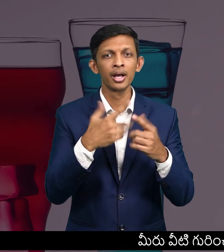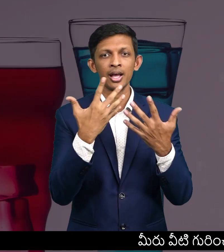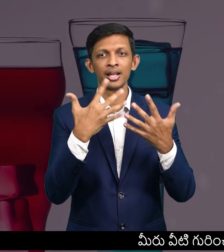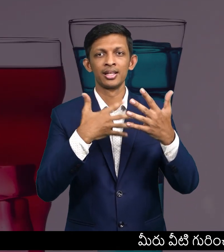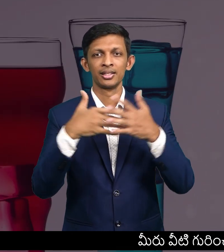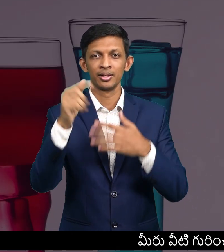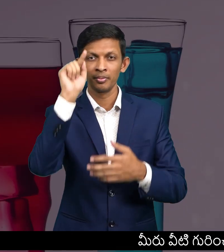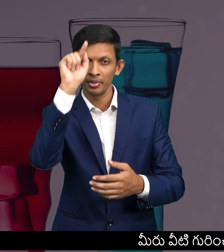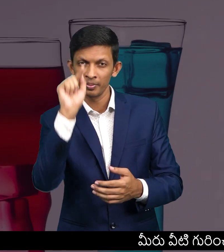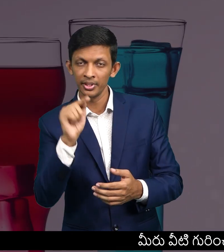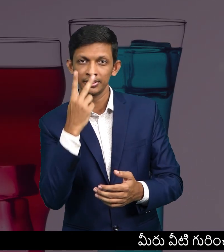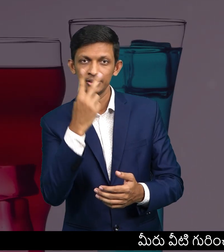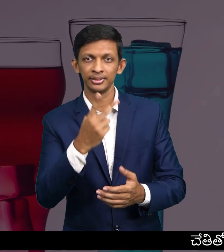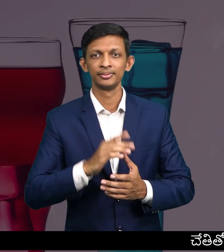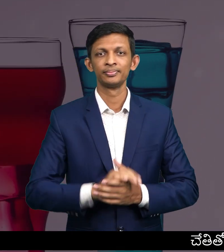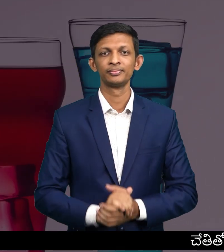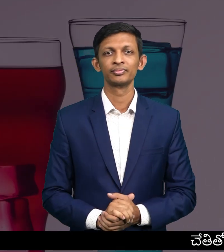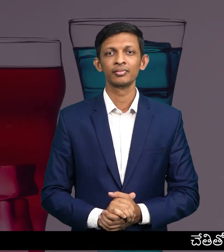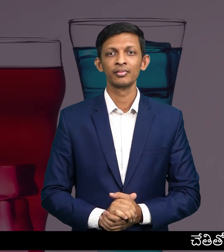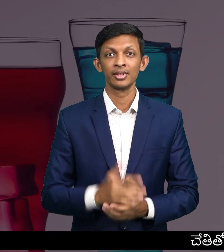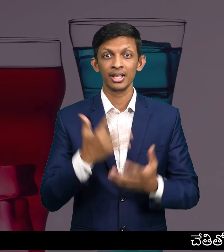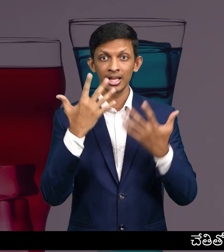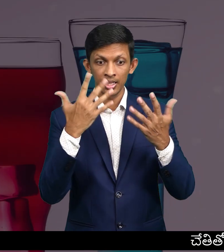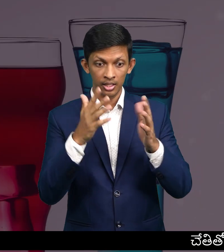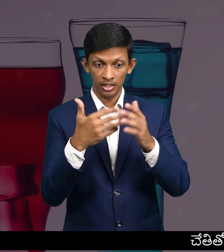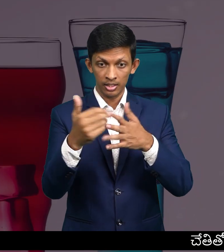చేసుకుంటారు. చేతితో ఏరివేయటం,